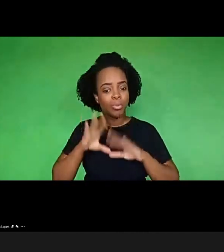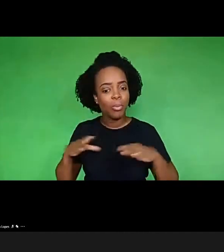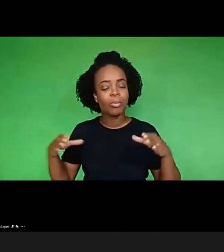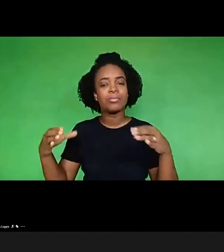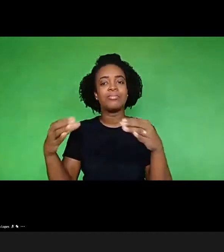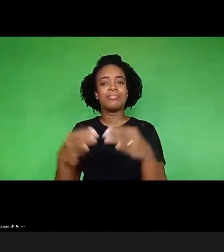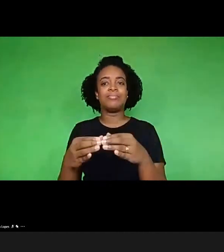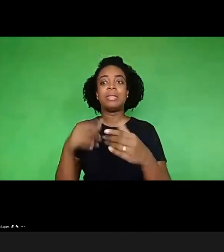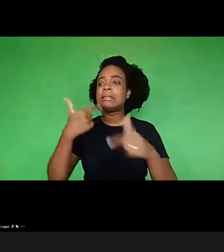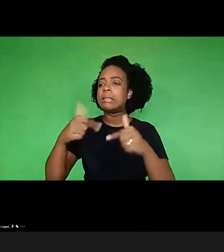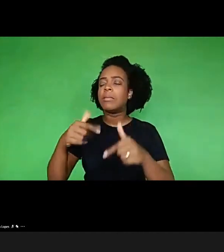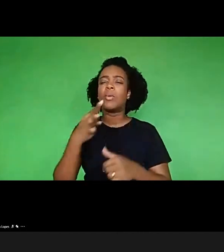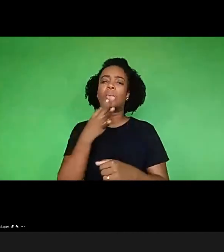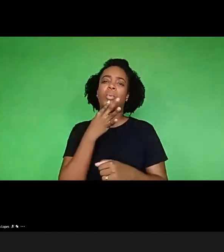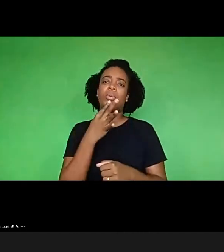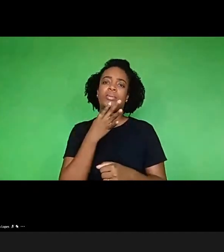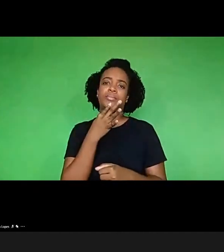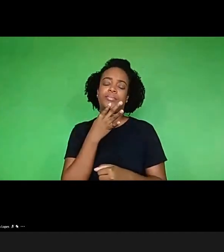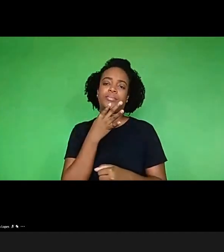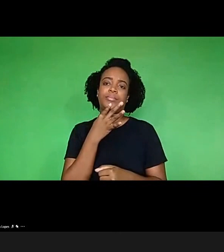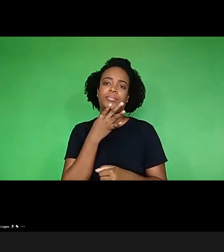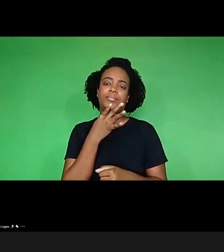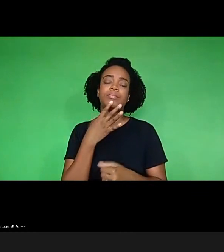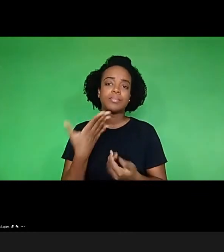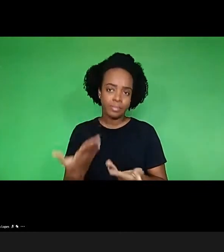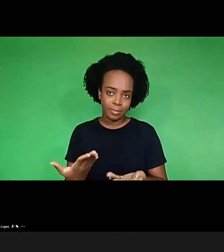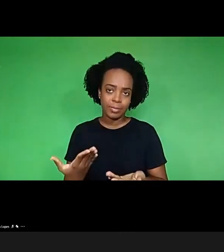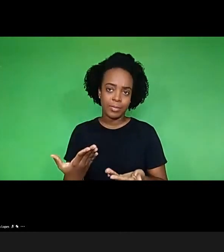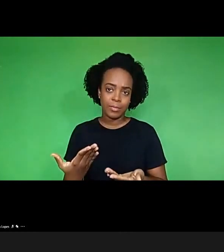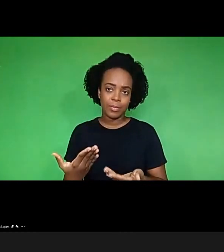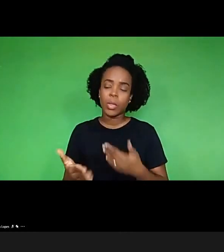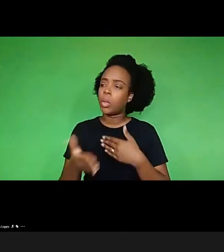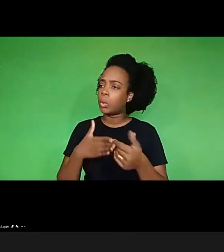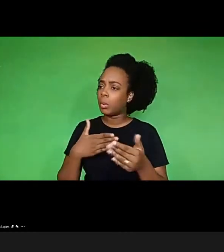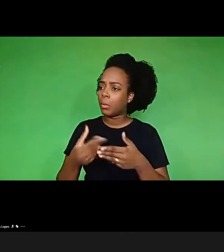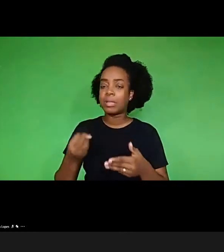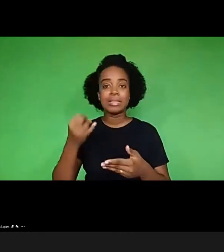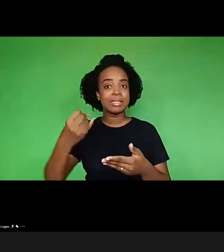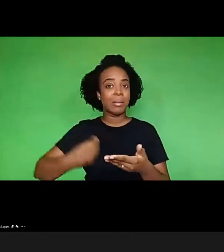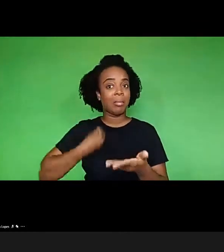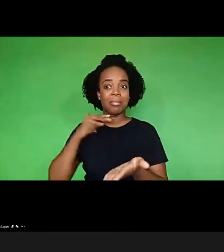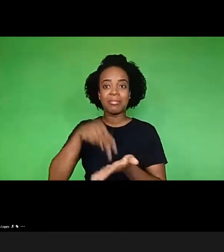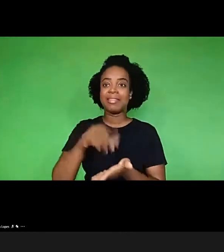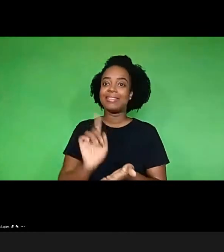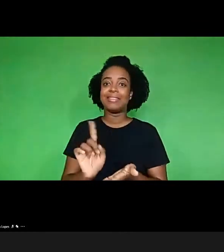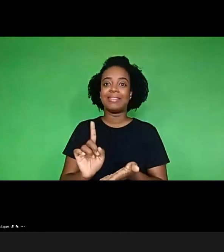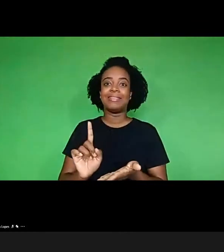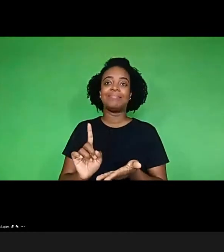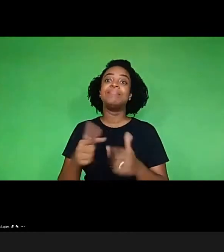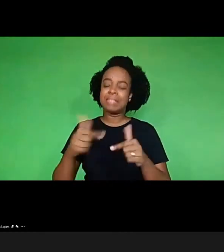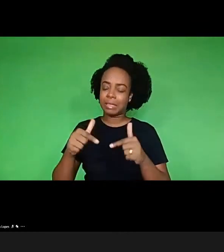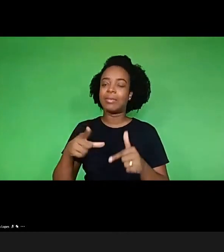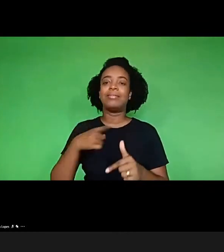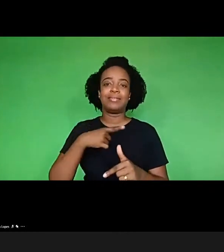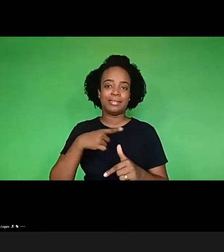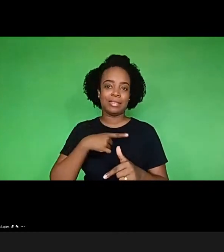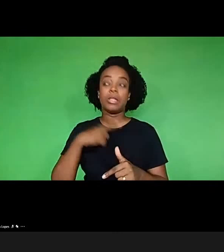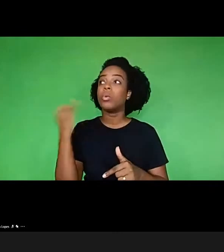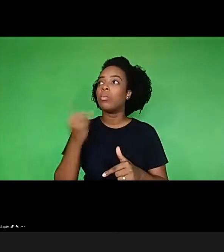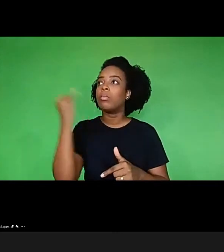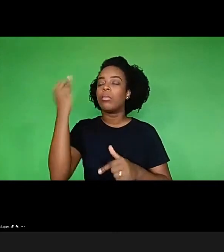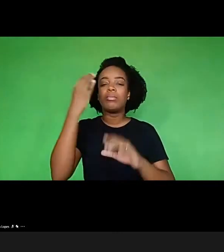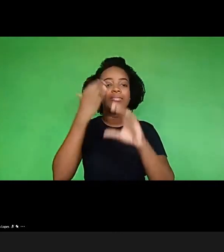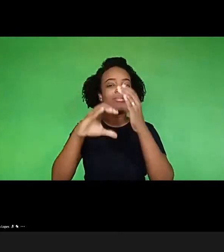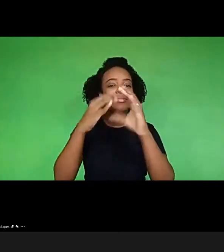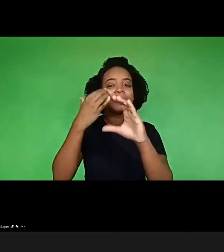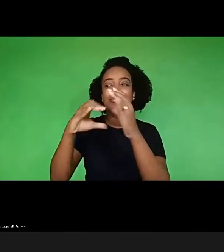está sendo feito, mesmo não tendo aula presencial. Então, é importante a gente ter essa comunicação junto com a